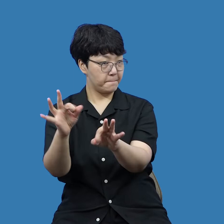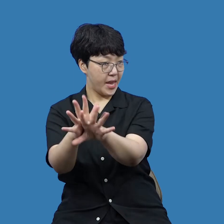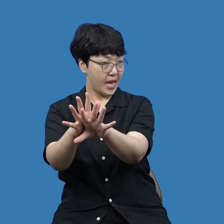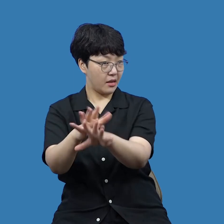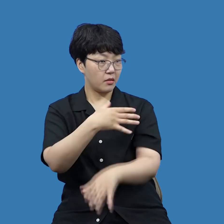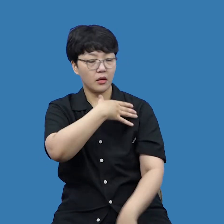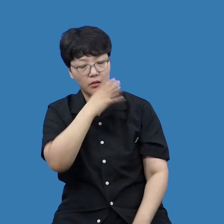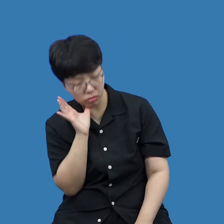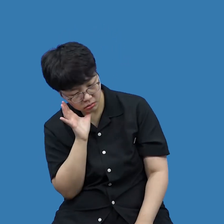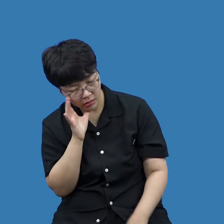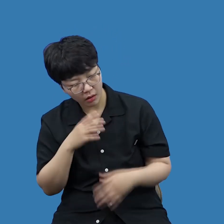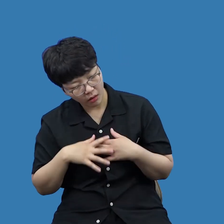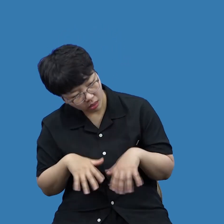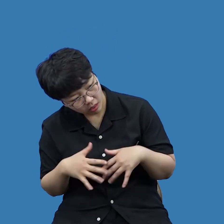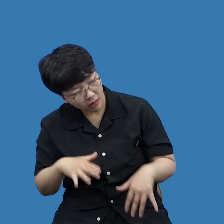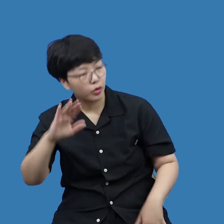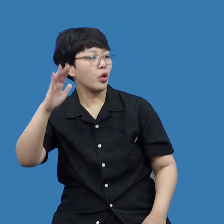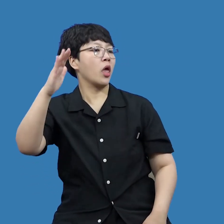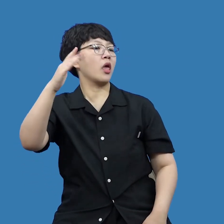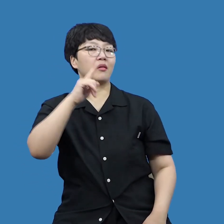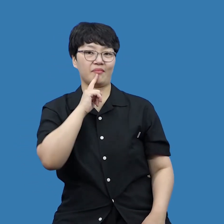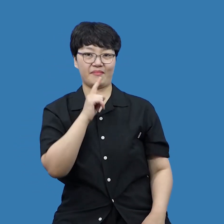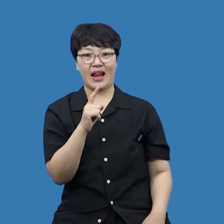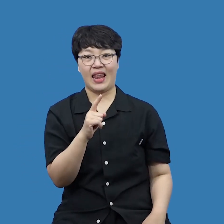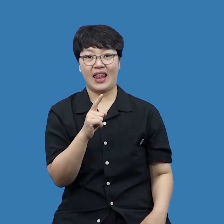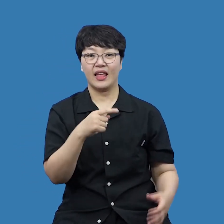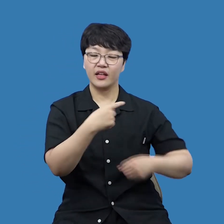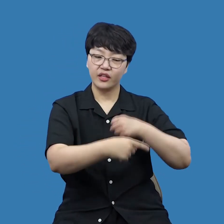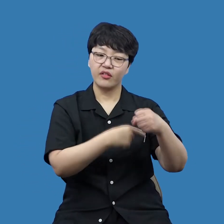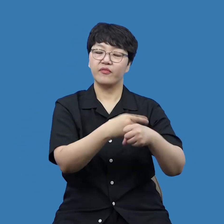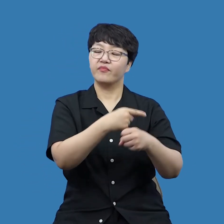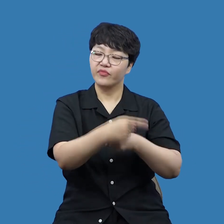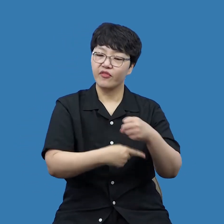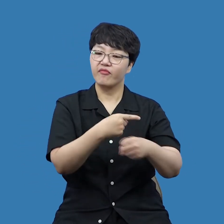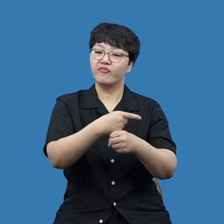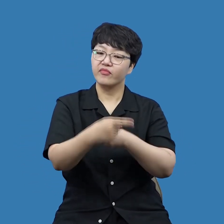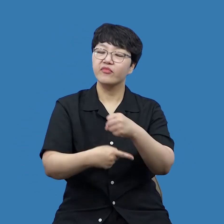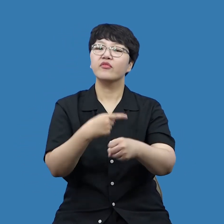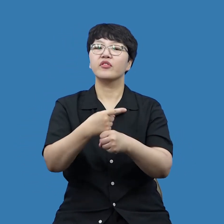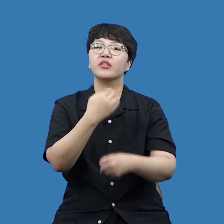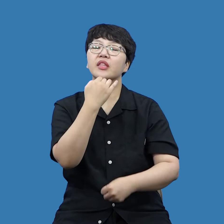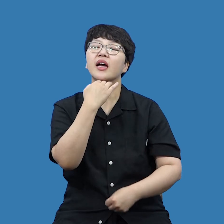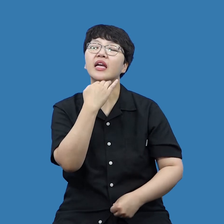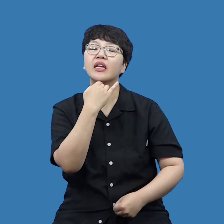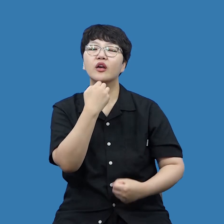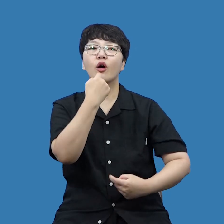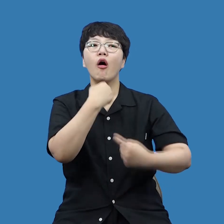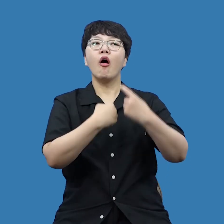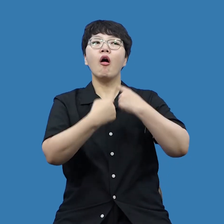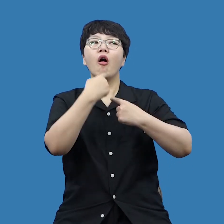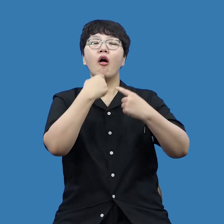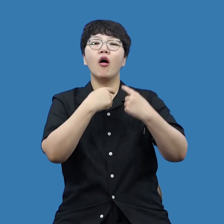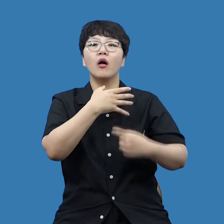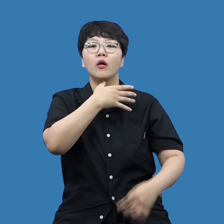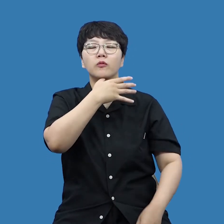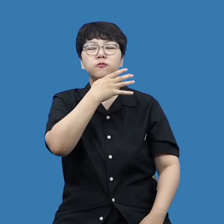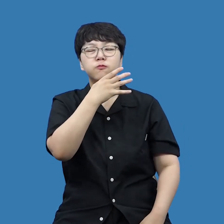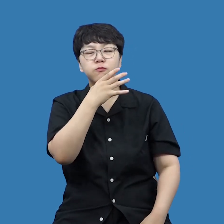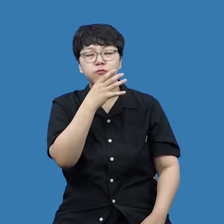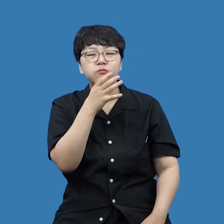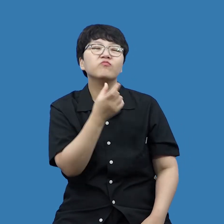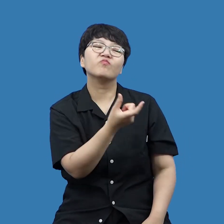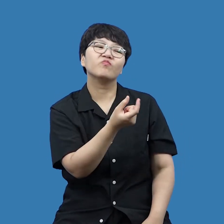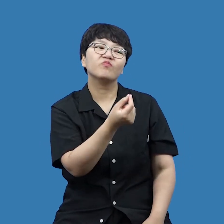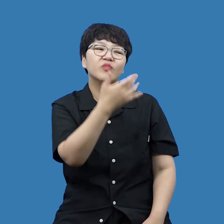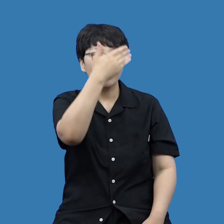것입니다. 세월은 우리의 피부에 주름살을 만들지만 우리의 영혼의 주름살을